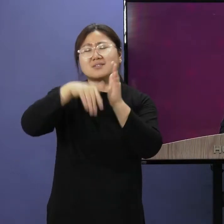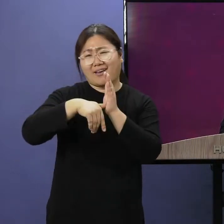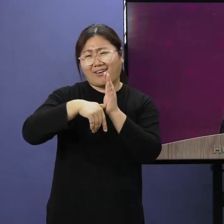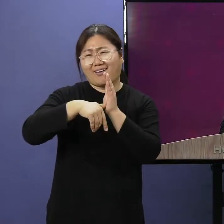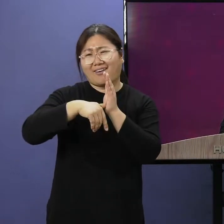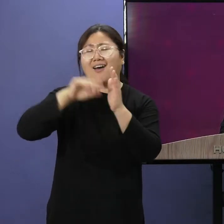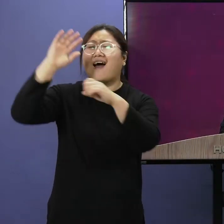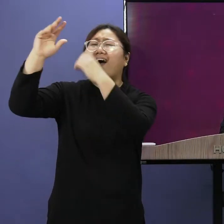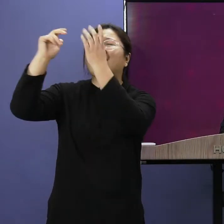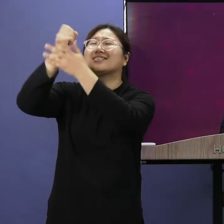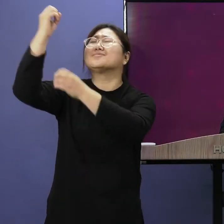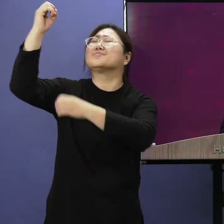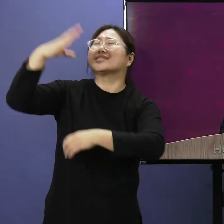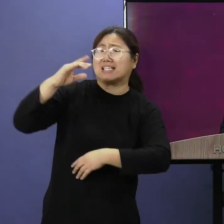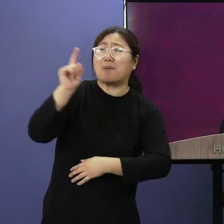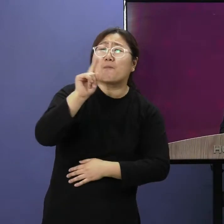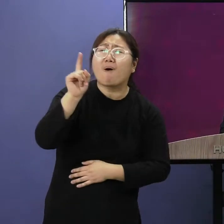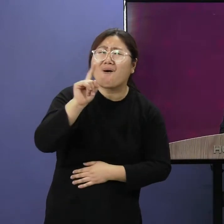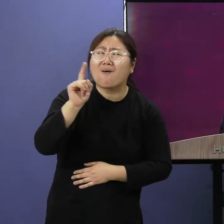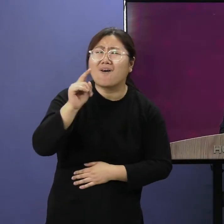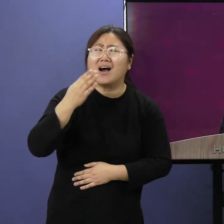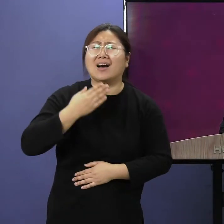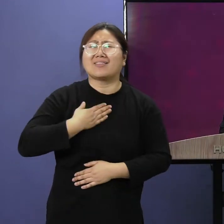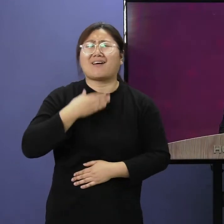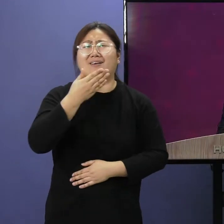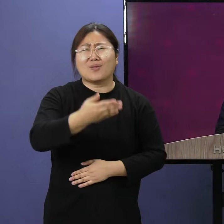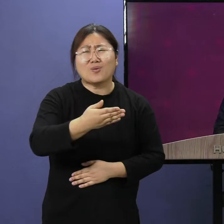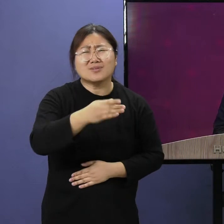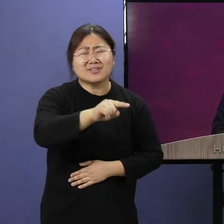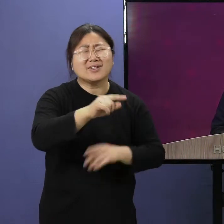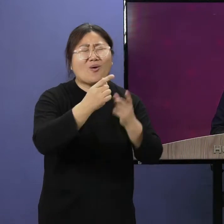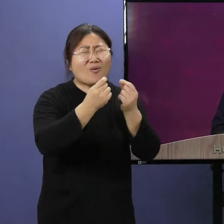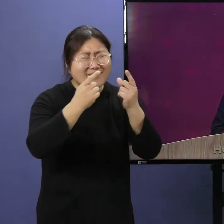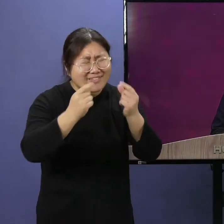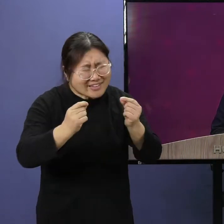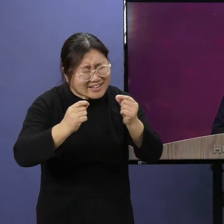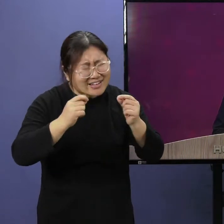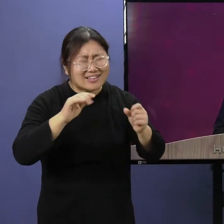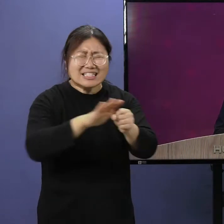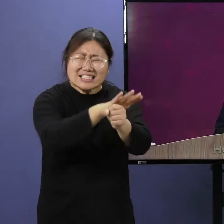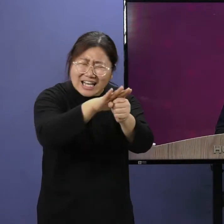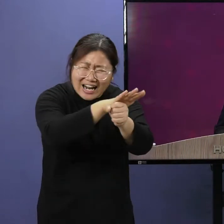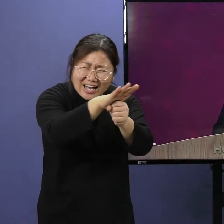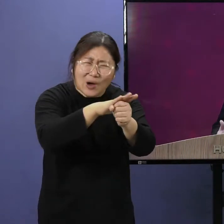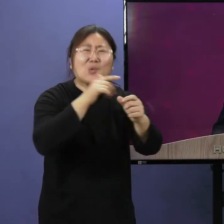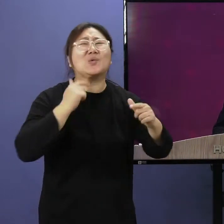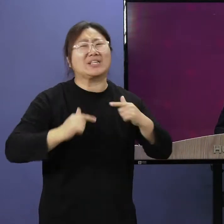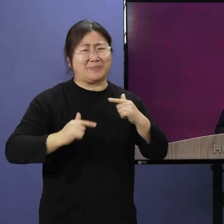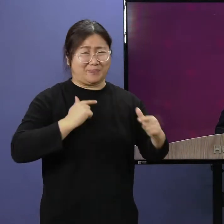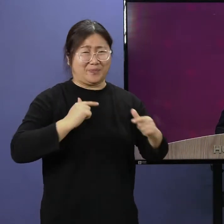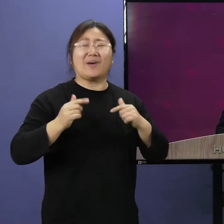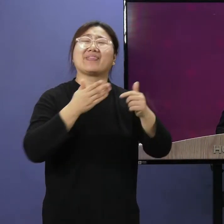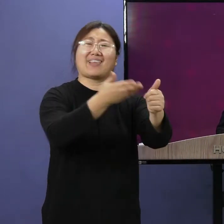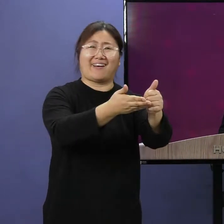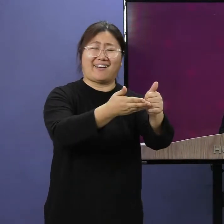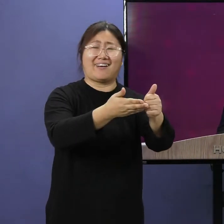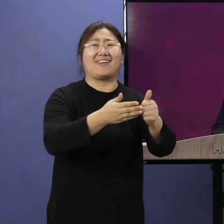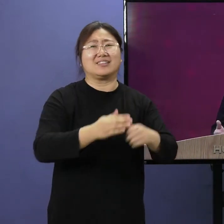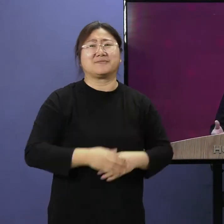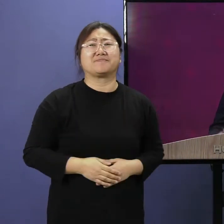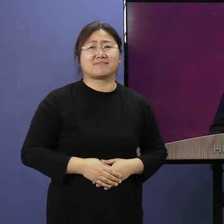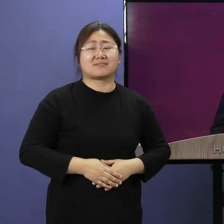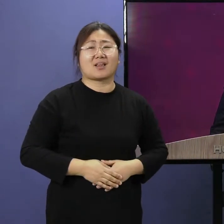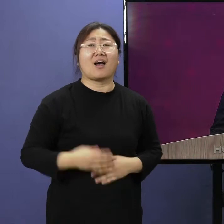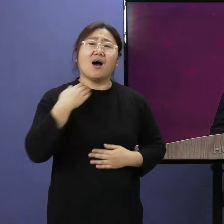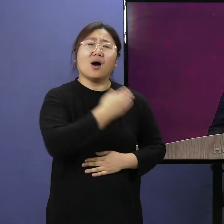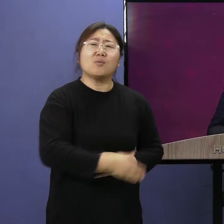이렇게 사랑해, 내가 너를 이렇게 기뻐해 라는 마음이었습니다. 여러분, 몸은 힘이 하나도